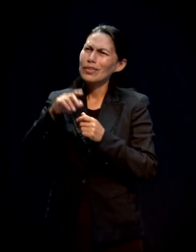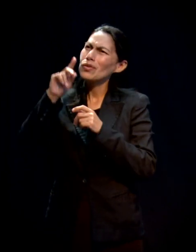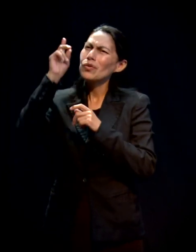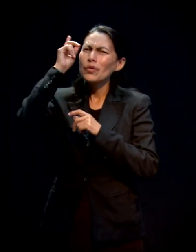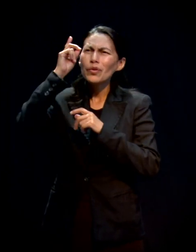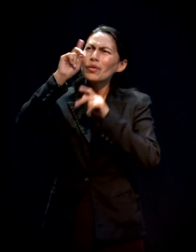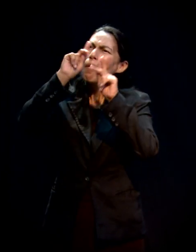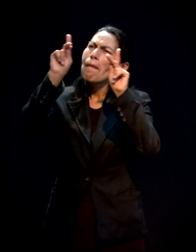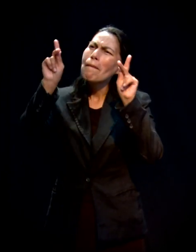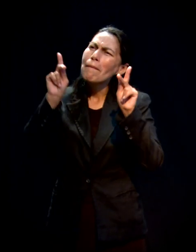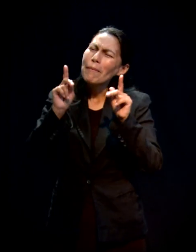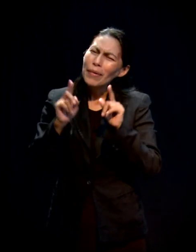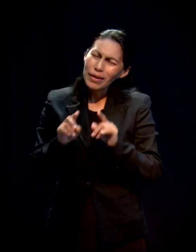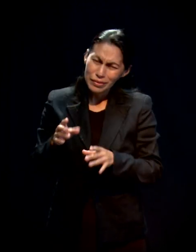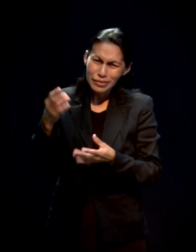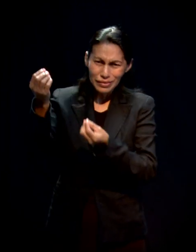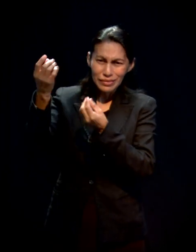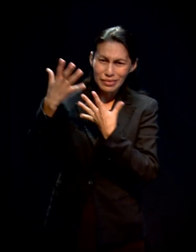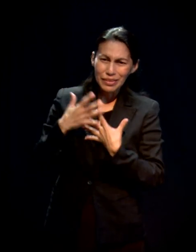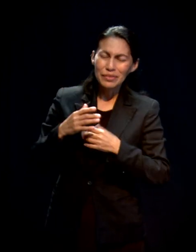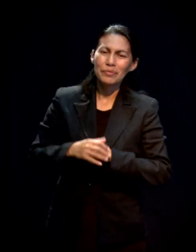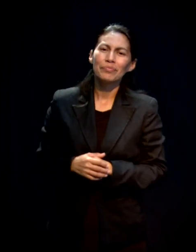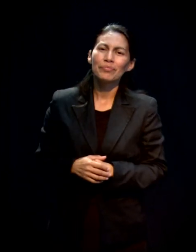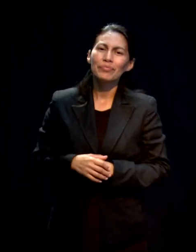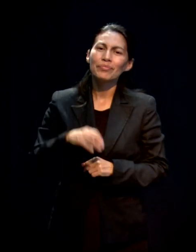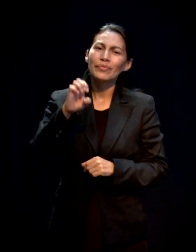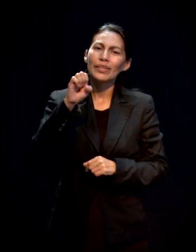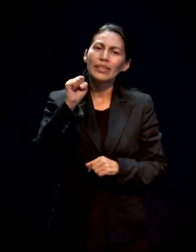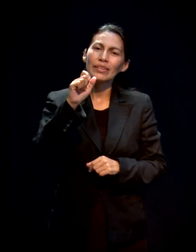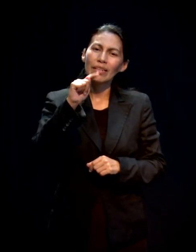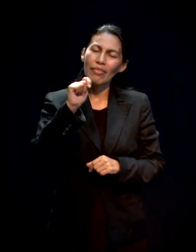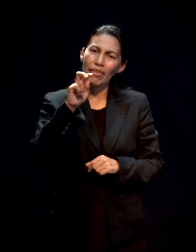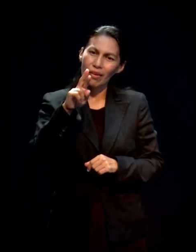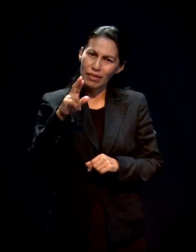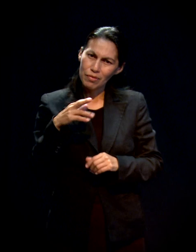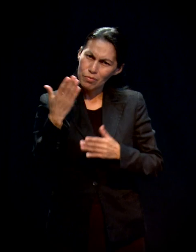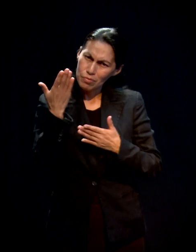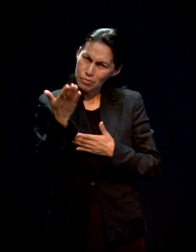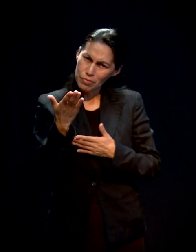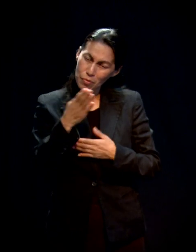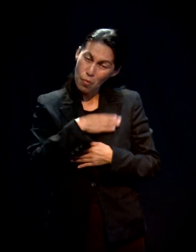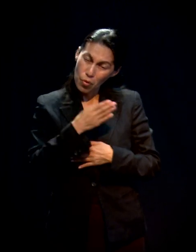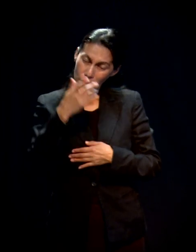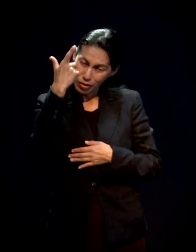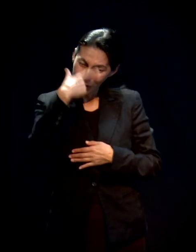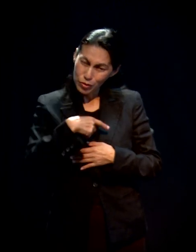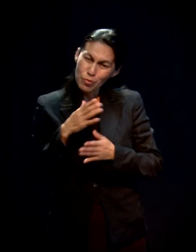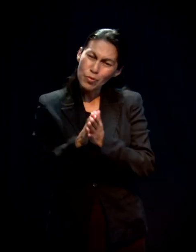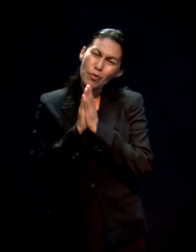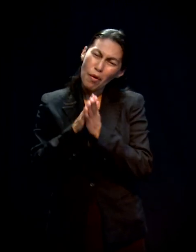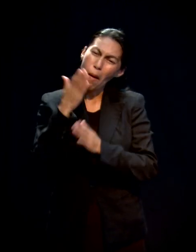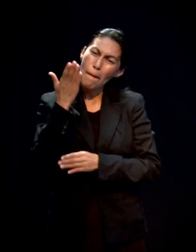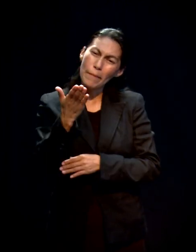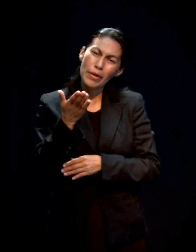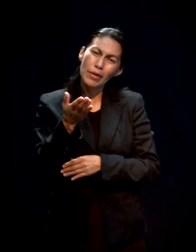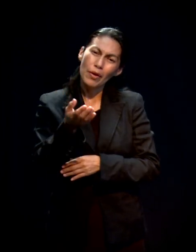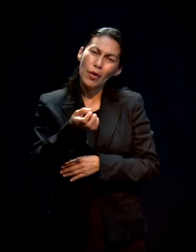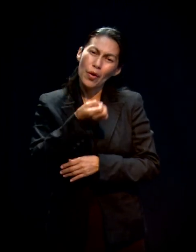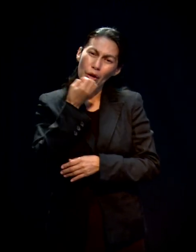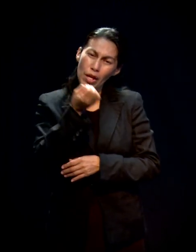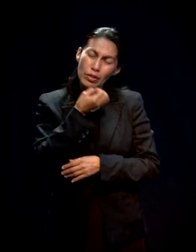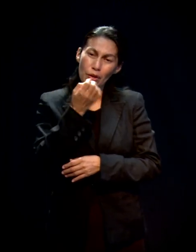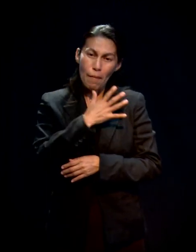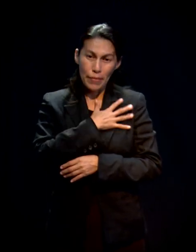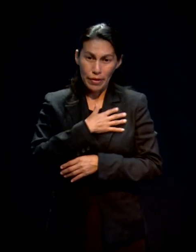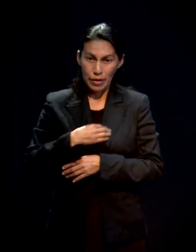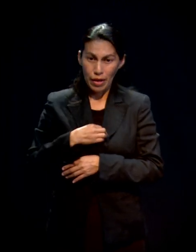núñez adecua buenas noches de oración por mi hija joselyn que está estudiando en la universidad de montemorelos